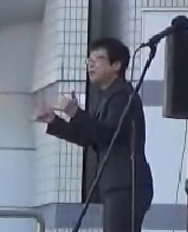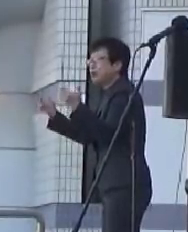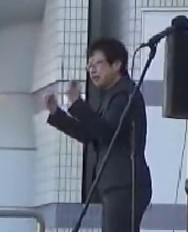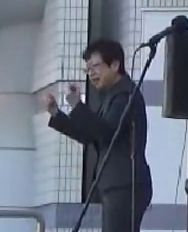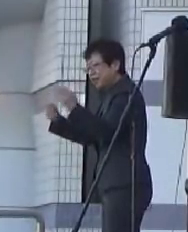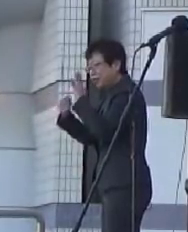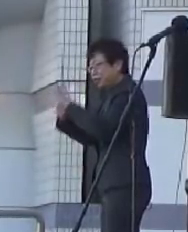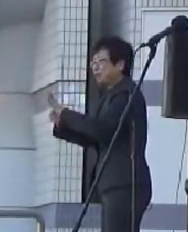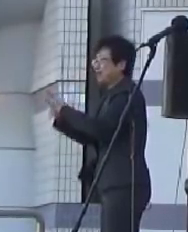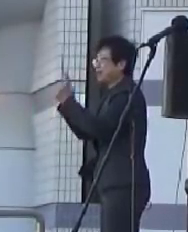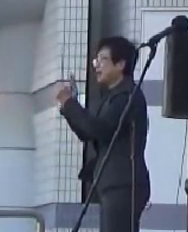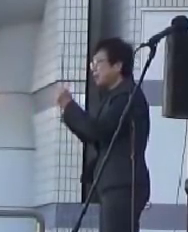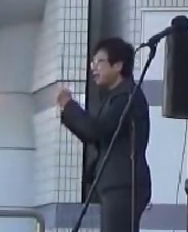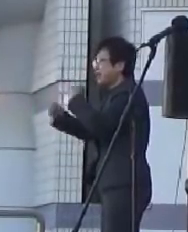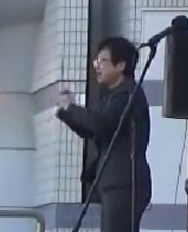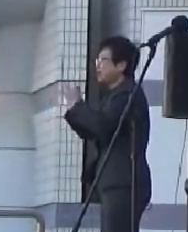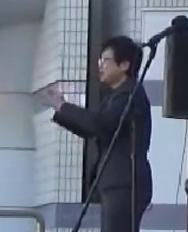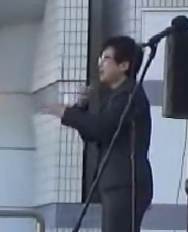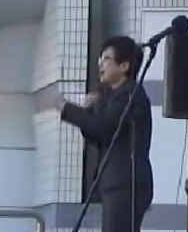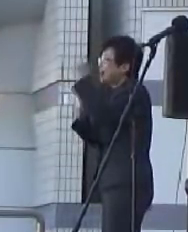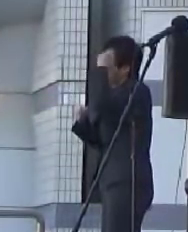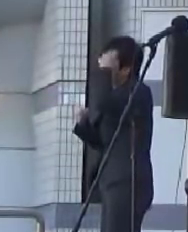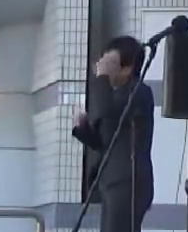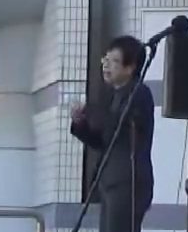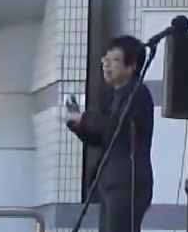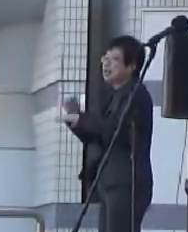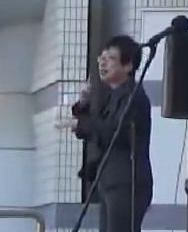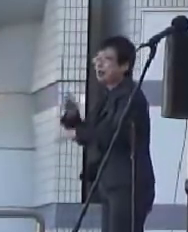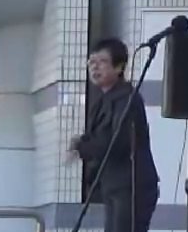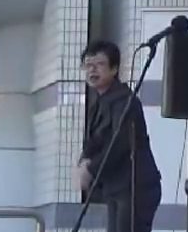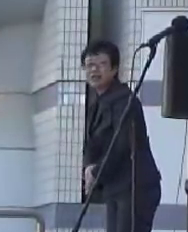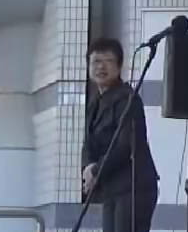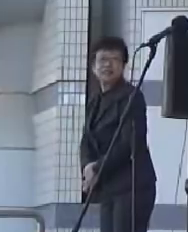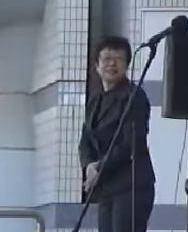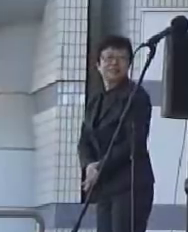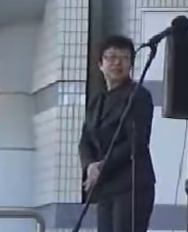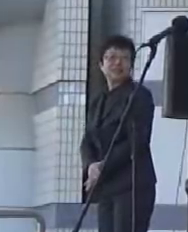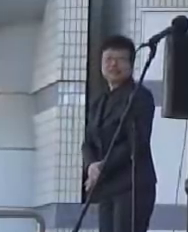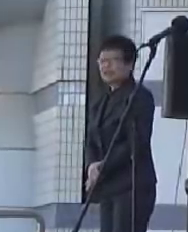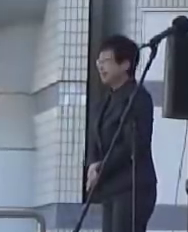ためにこの活動をしっかり続けていきたいと思います。ありがとうございます。